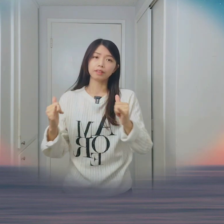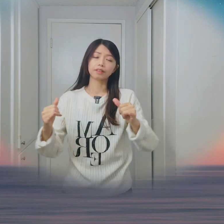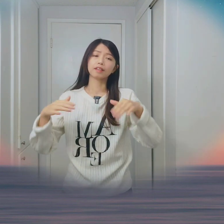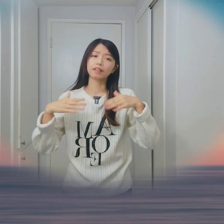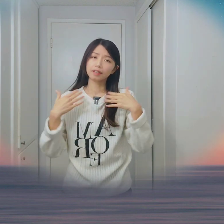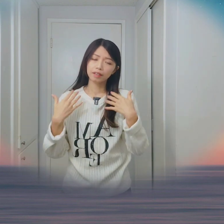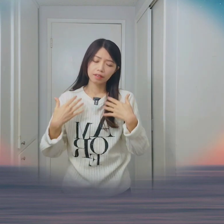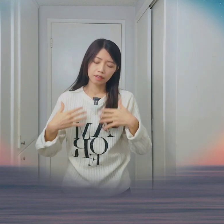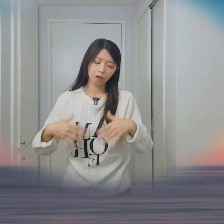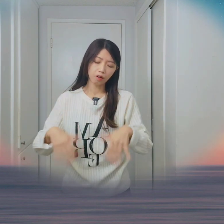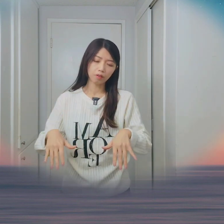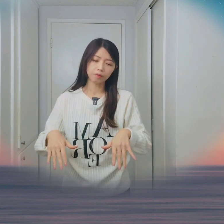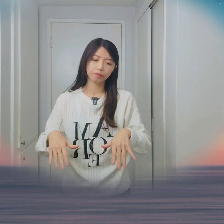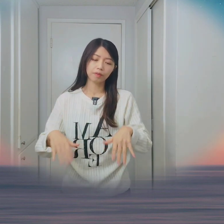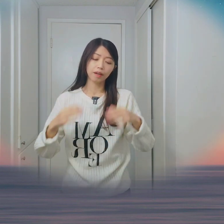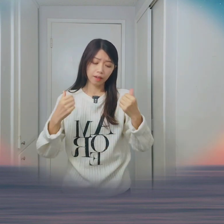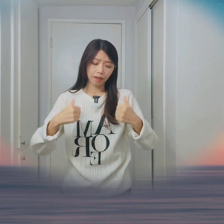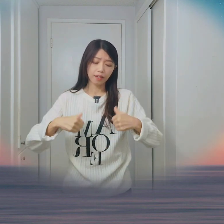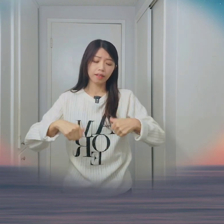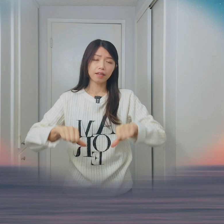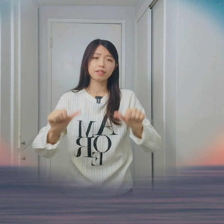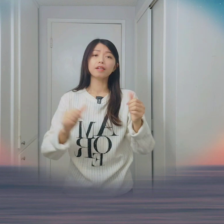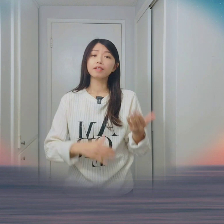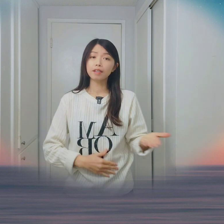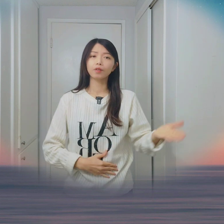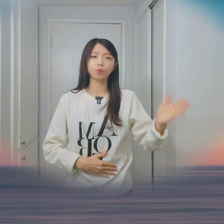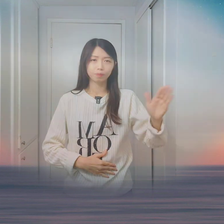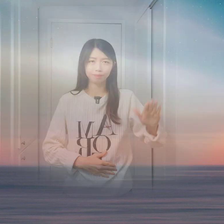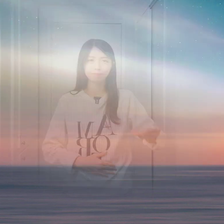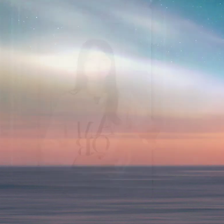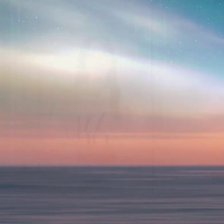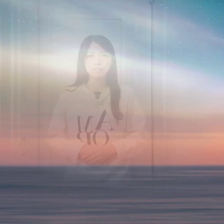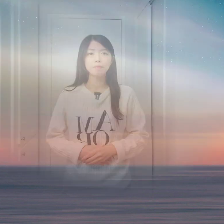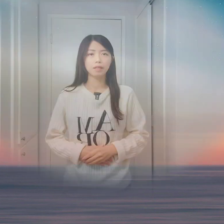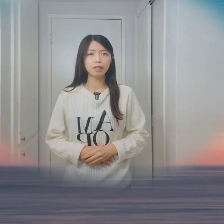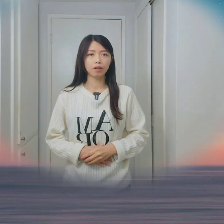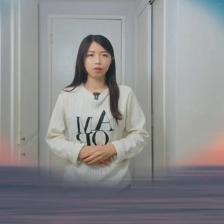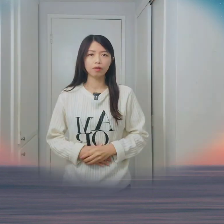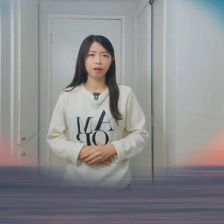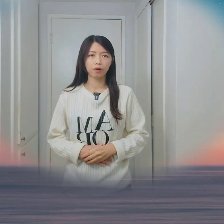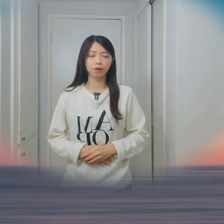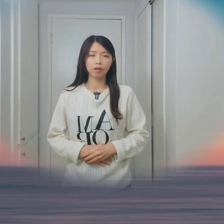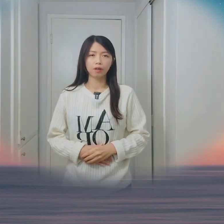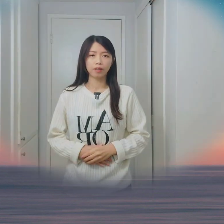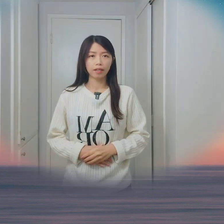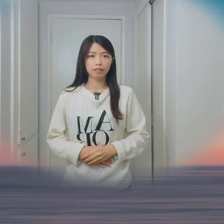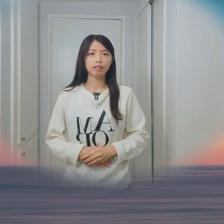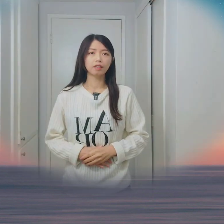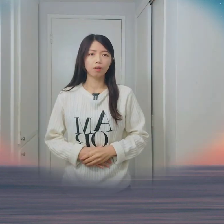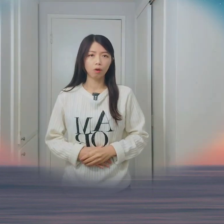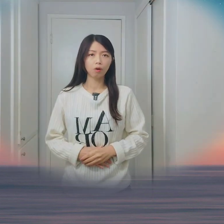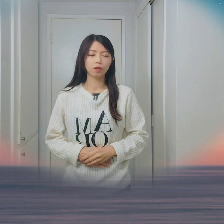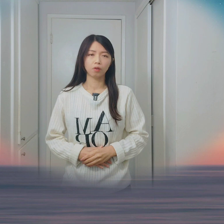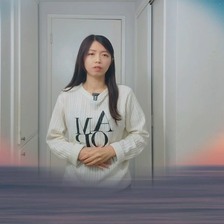남들은 지쳐 앉아 있을지라도 당신만은 일어서세요.